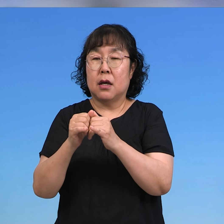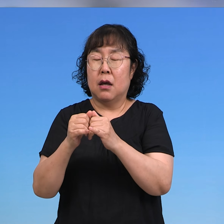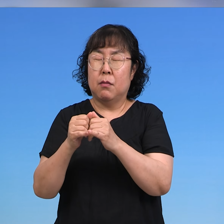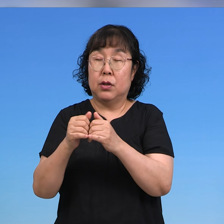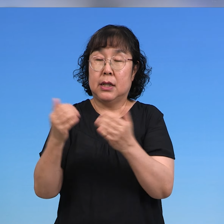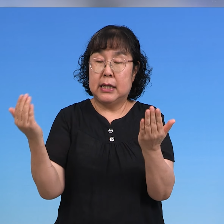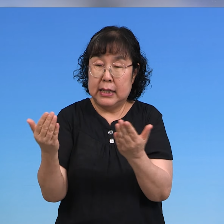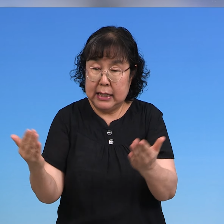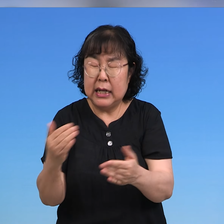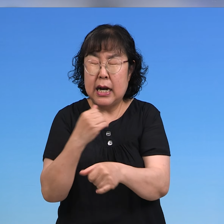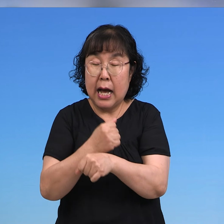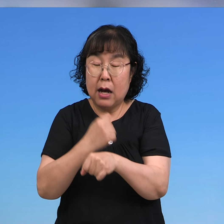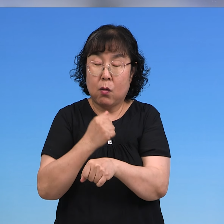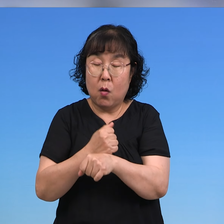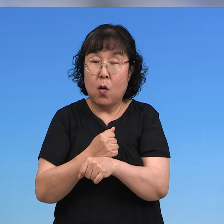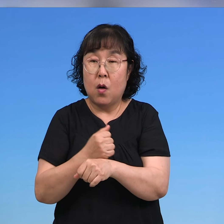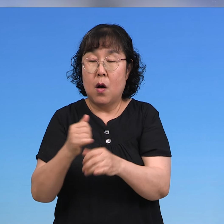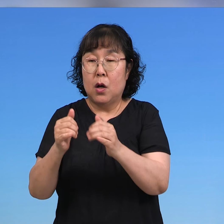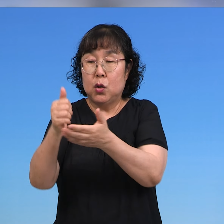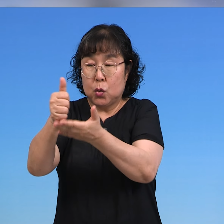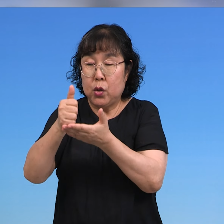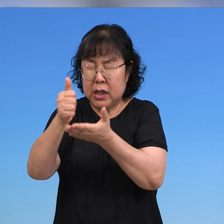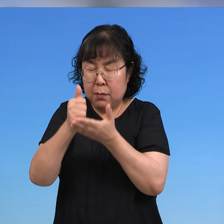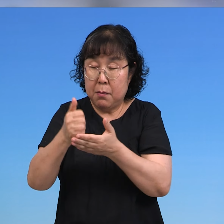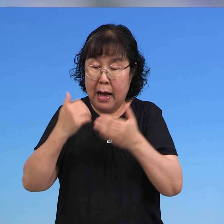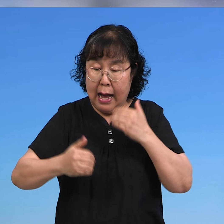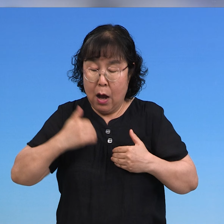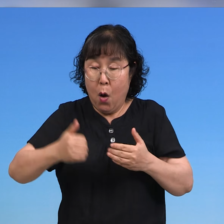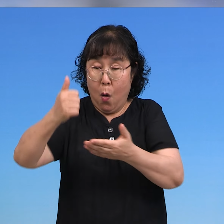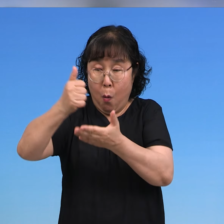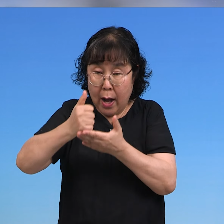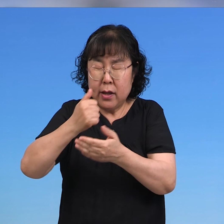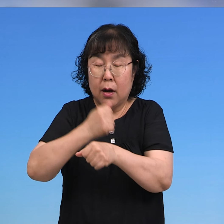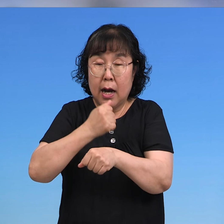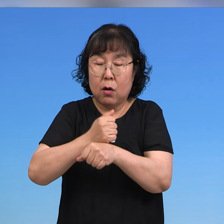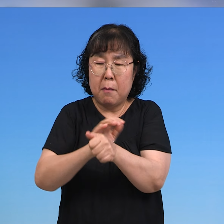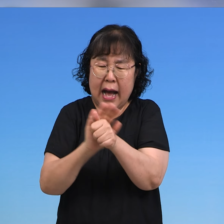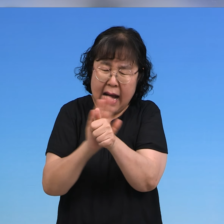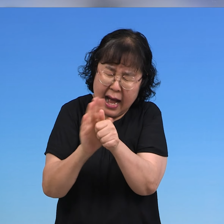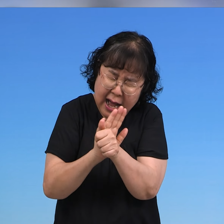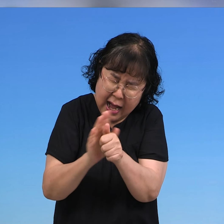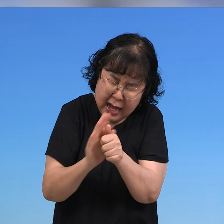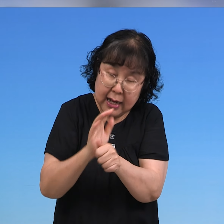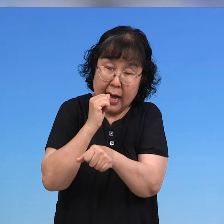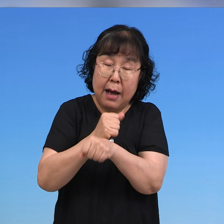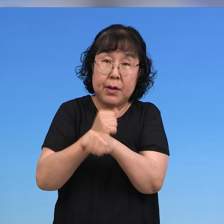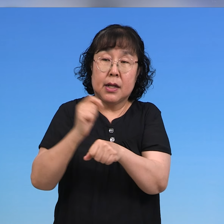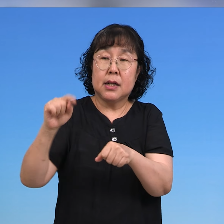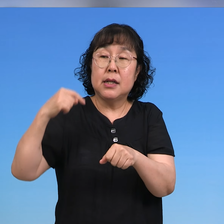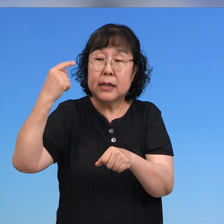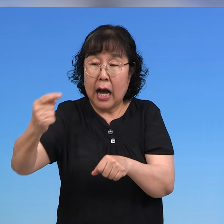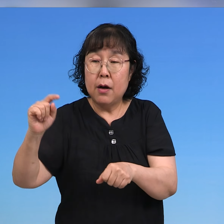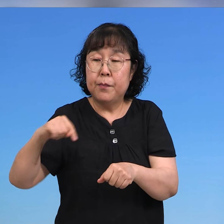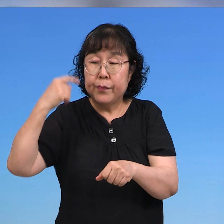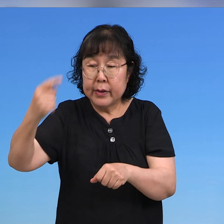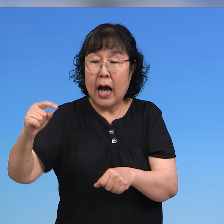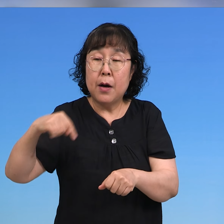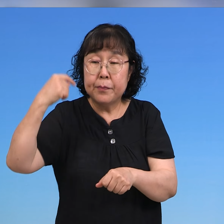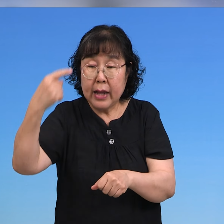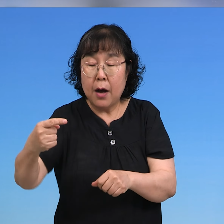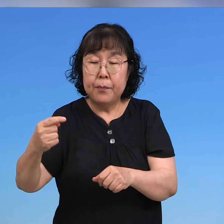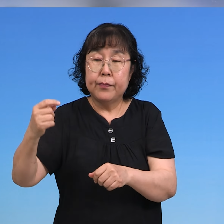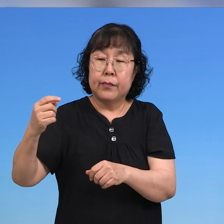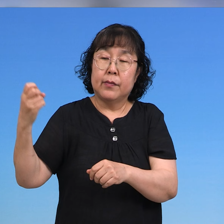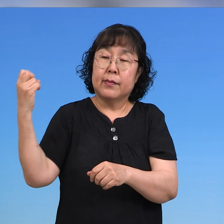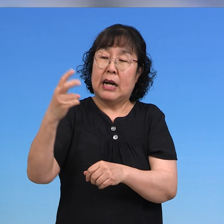반갑게 맞아주고 막 갔는데 막 저를 대대적으로 막 나 한 사람에게 극진히 잘해주면요 그 다음 날도 가고 또 그 다음 날도 자꾸 갈 것